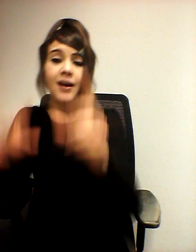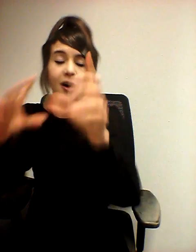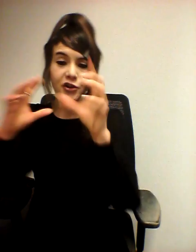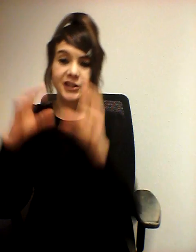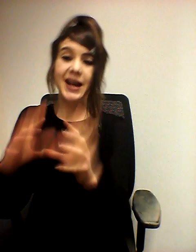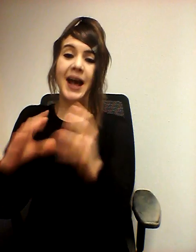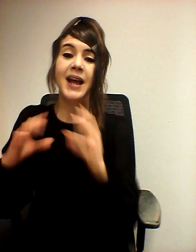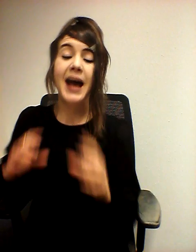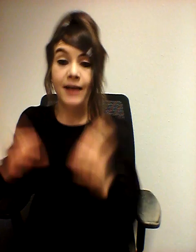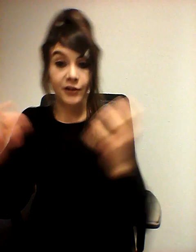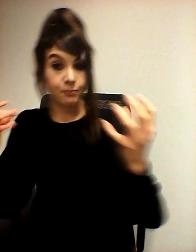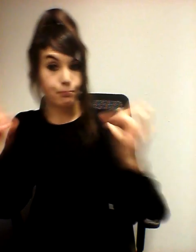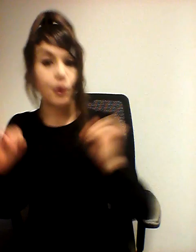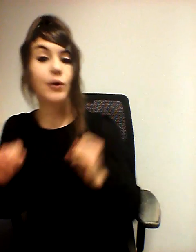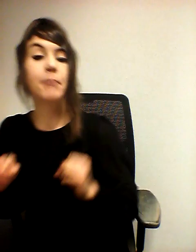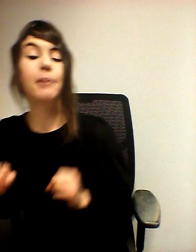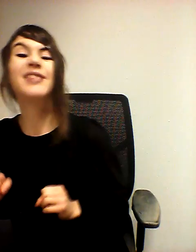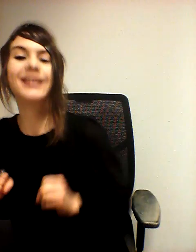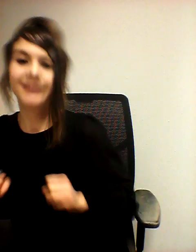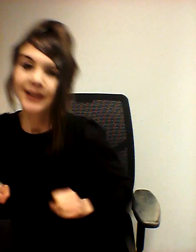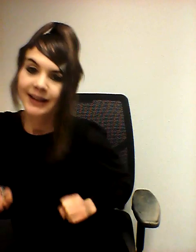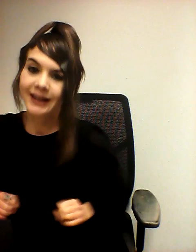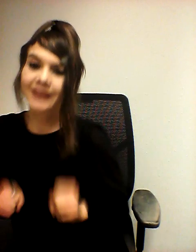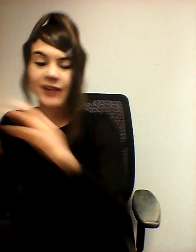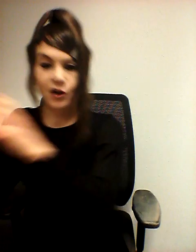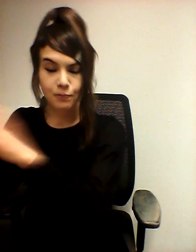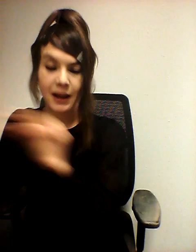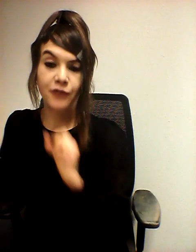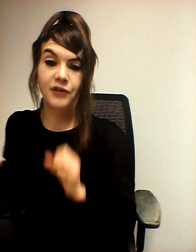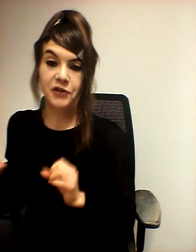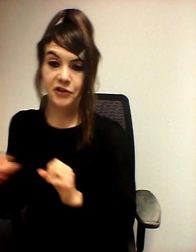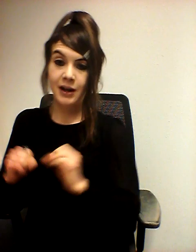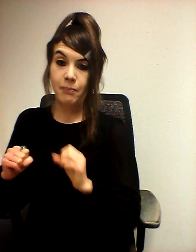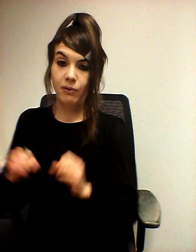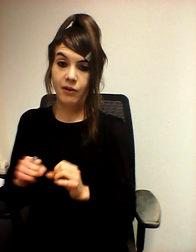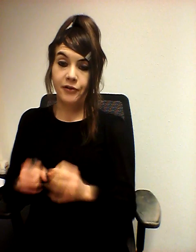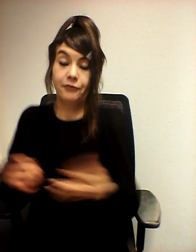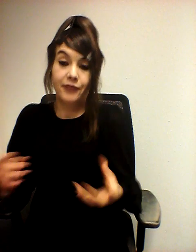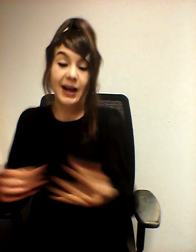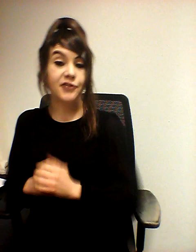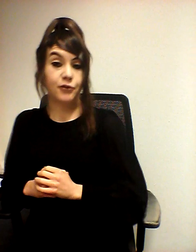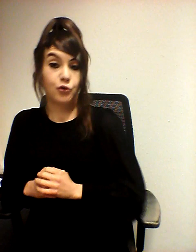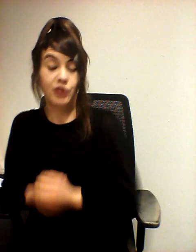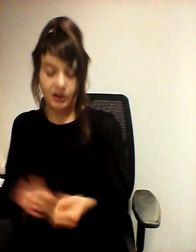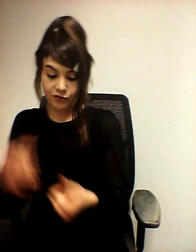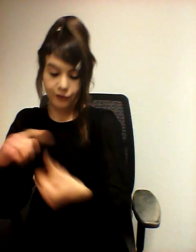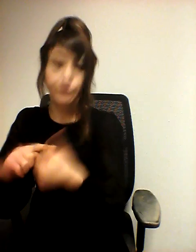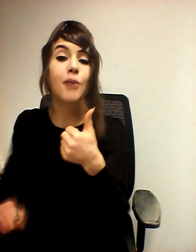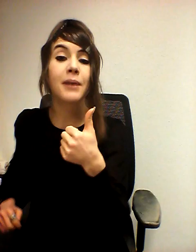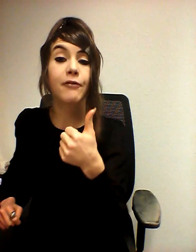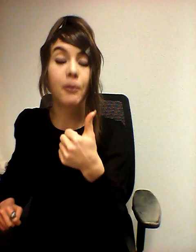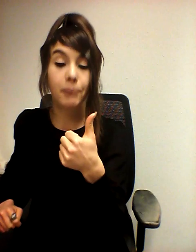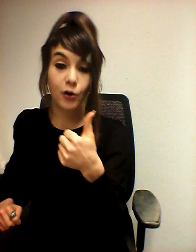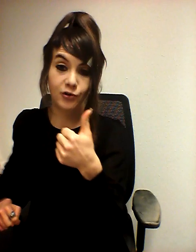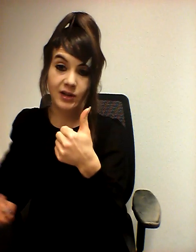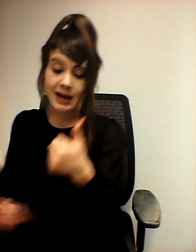als jij eiwitten, polypeptiden in jouw spijsverteringskanaal laat belanden, vereist dat dus eerst de vorming van proteasen